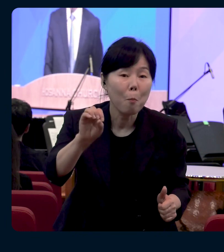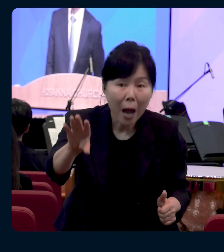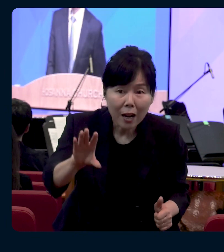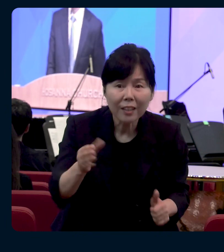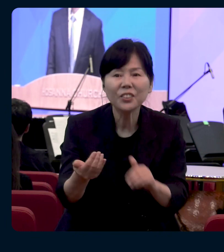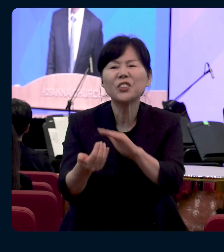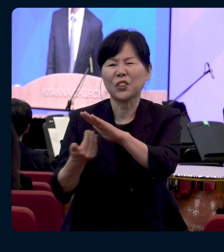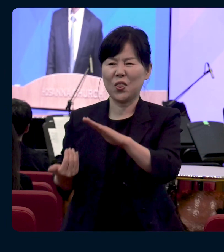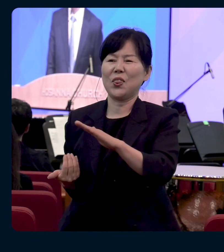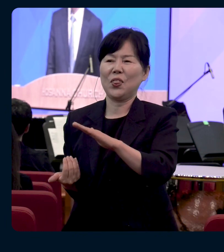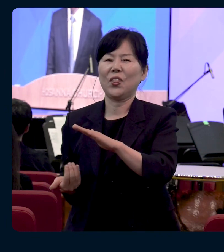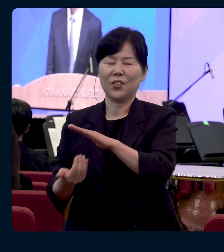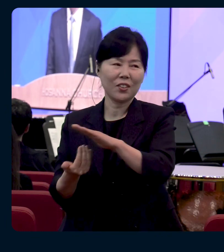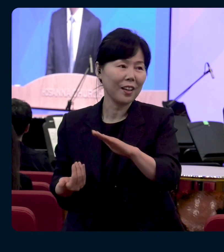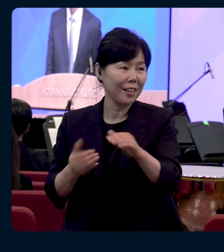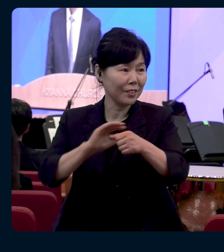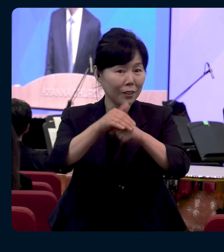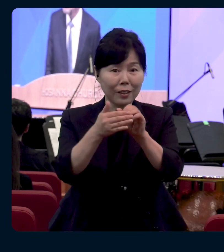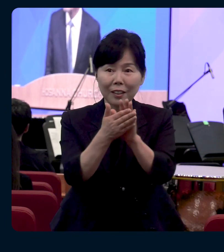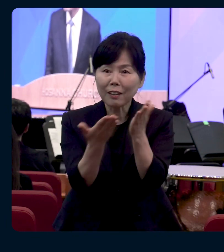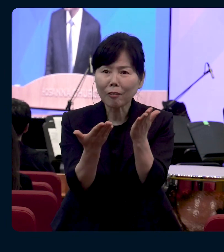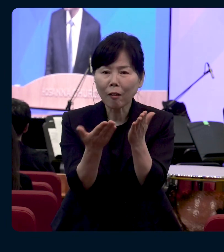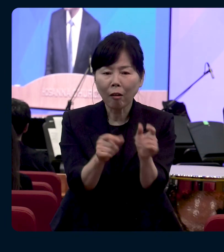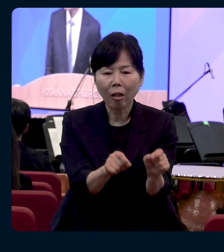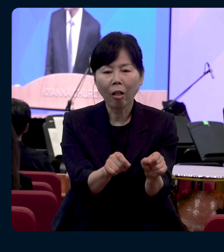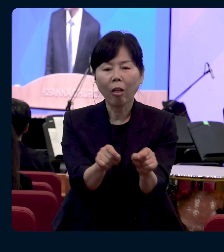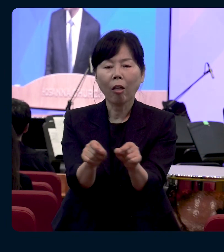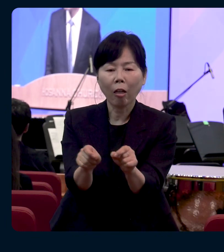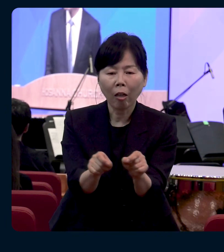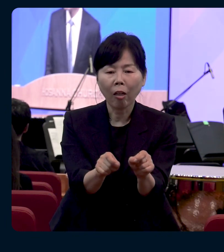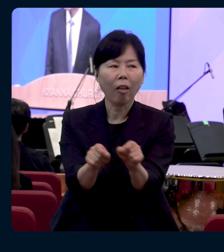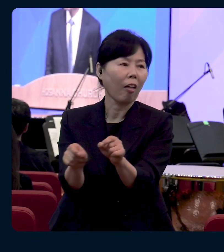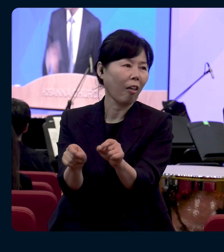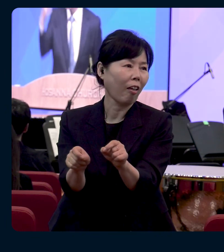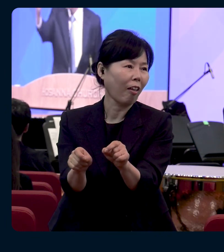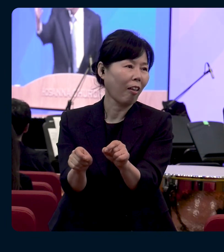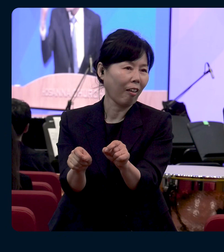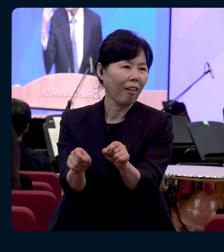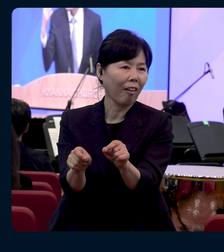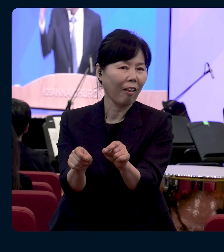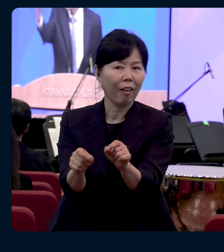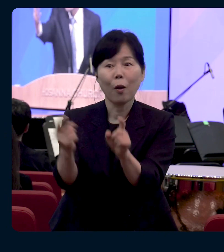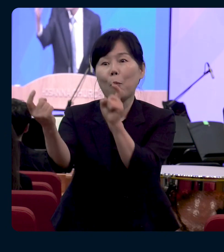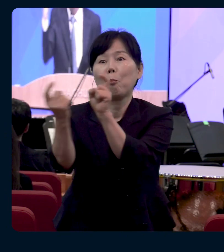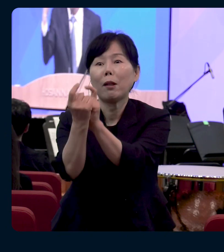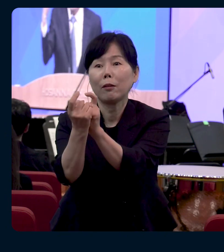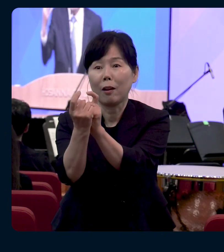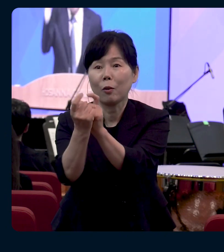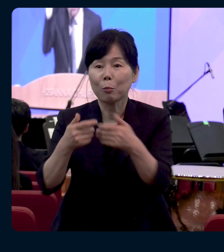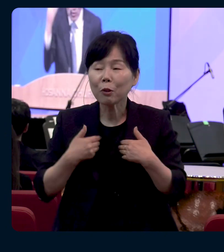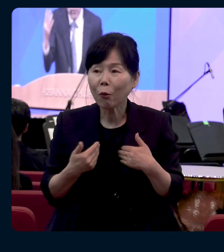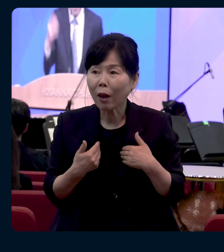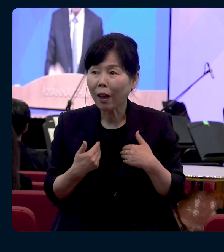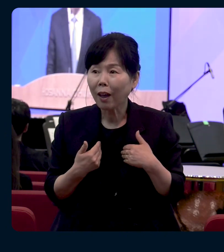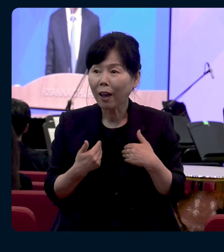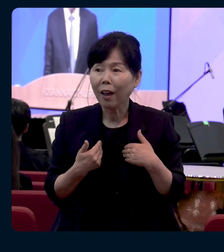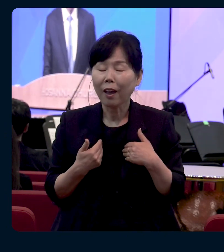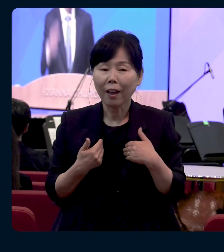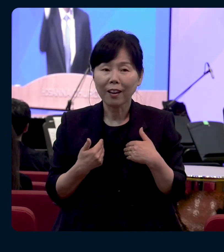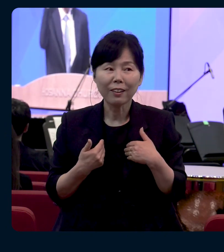앞서서 성경은 뜸을 들이고 있어요. 이제 그 순간이 와야 되는데, 그 절정의 순간인데,